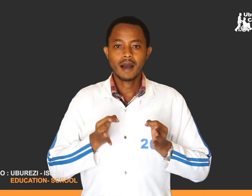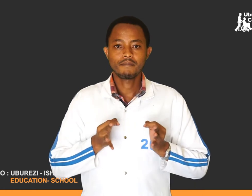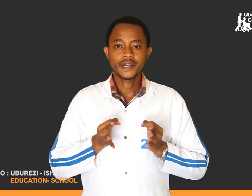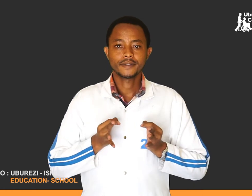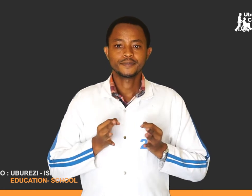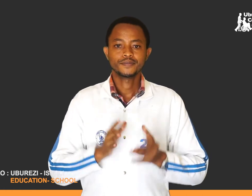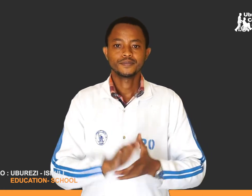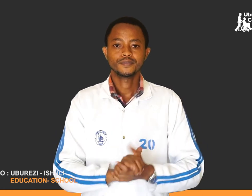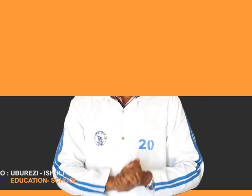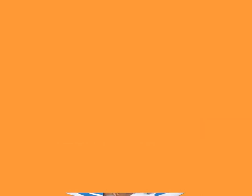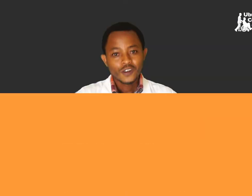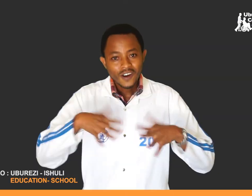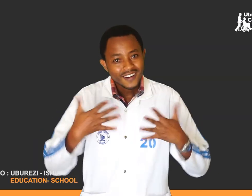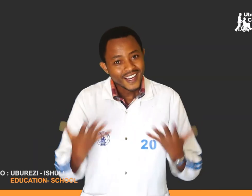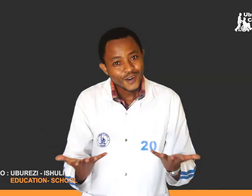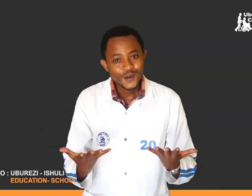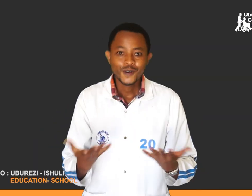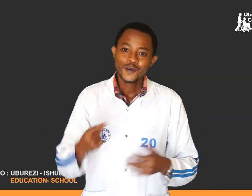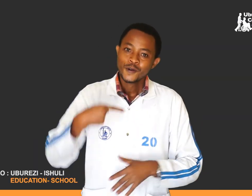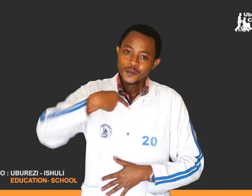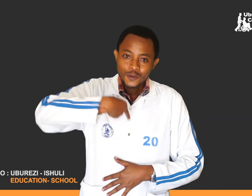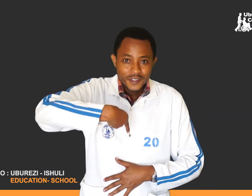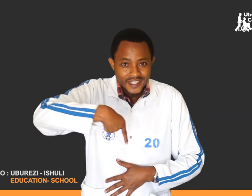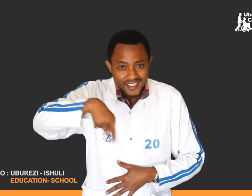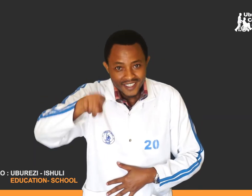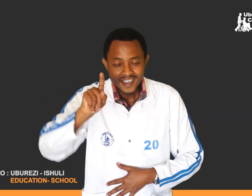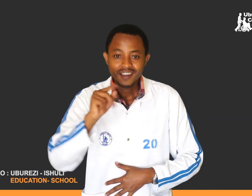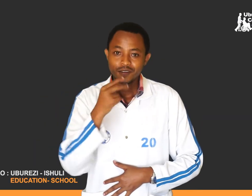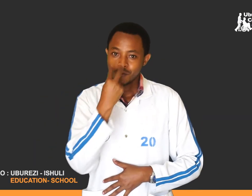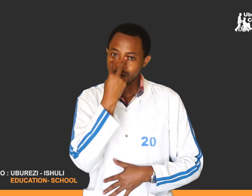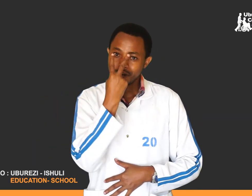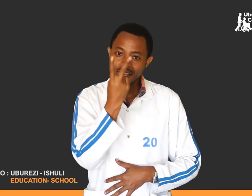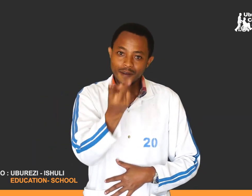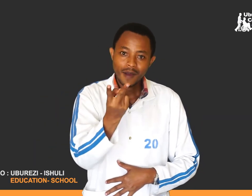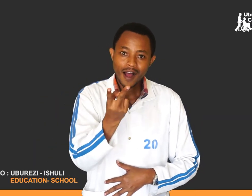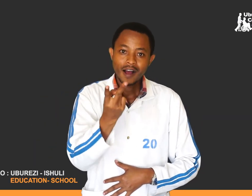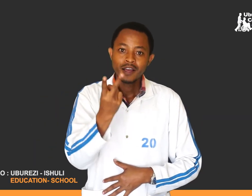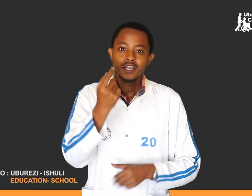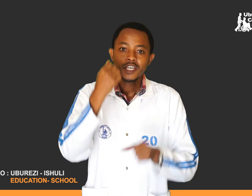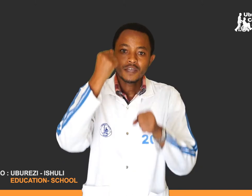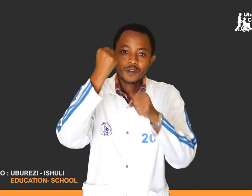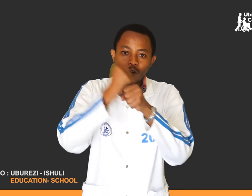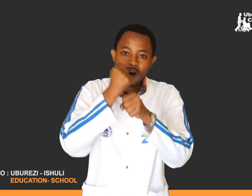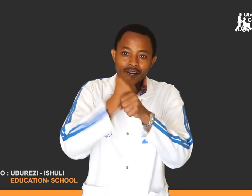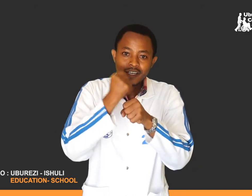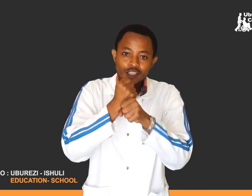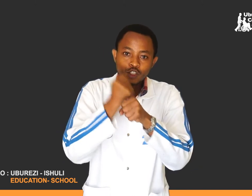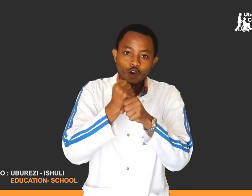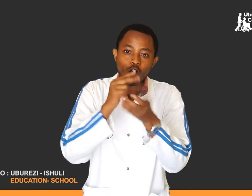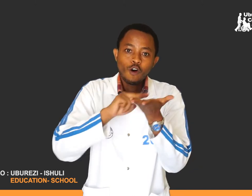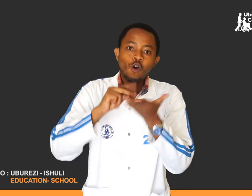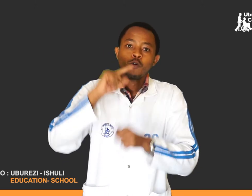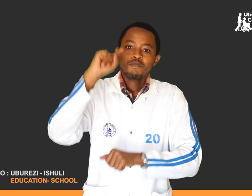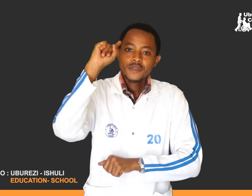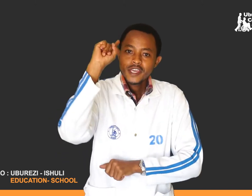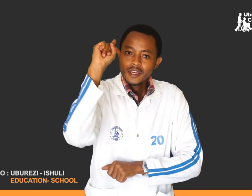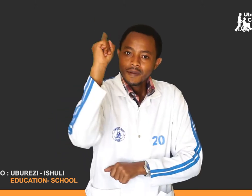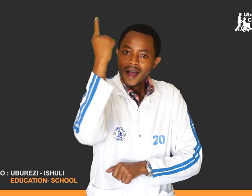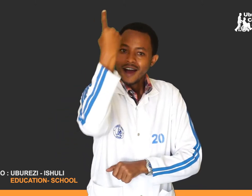Comptable. Noneho tugiye kureba ibikoresho